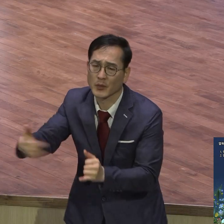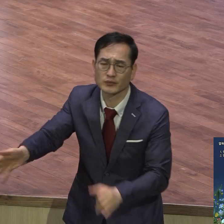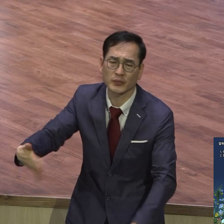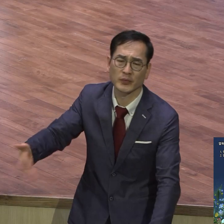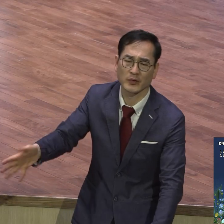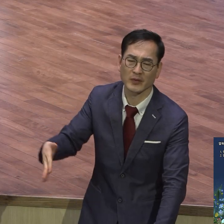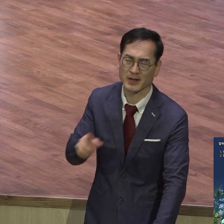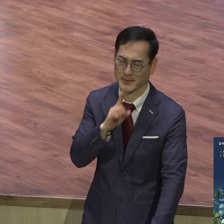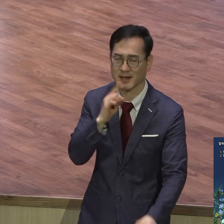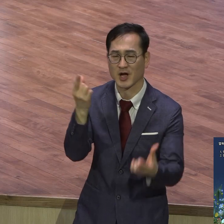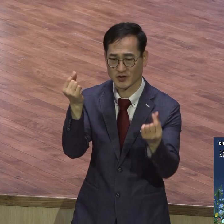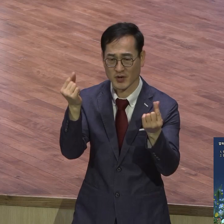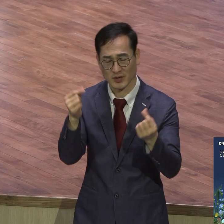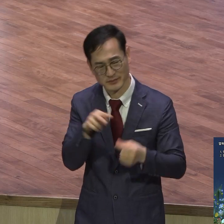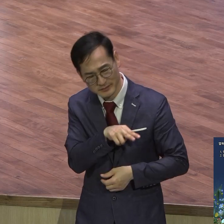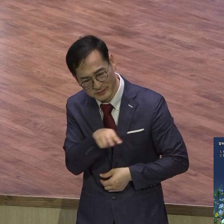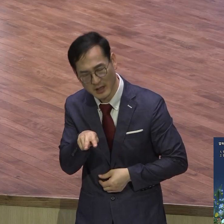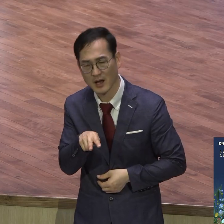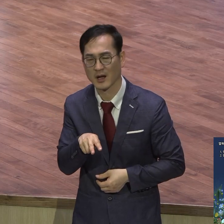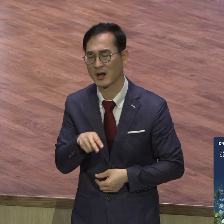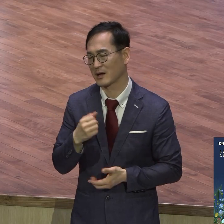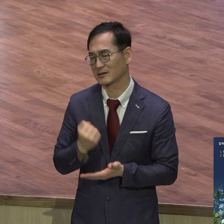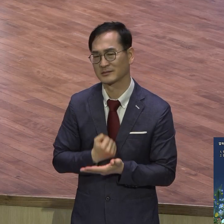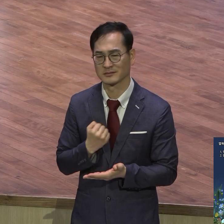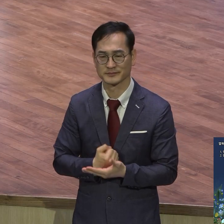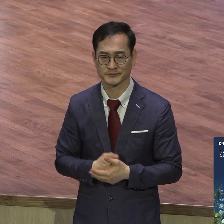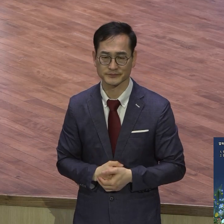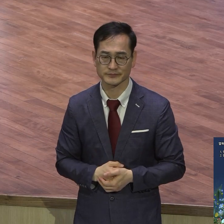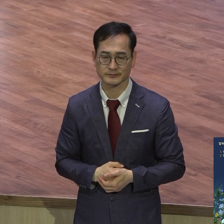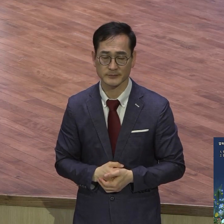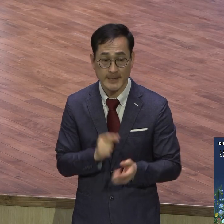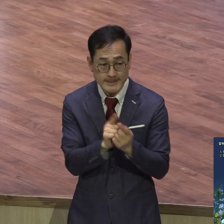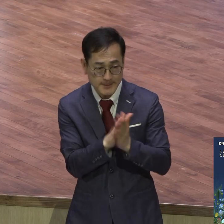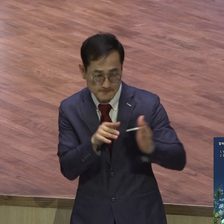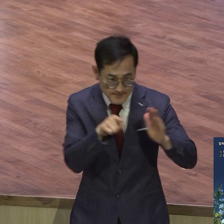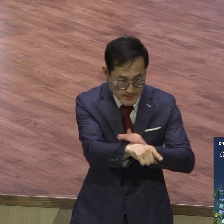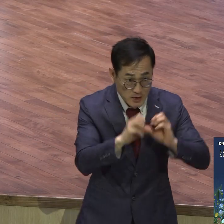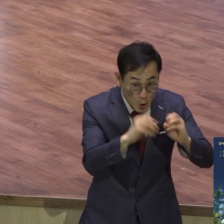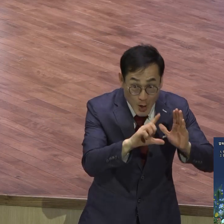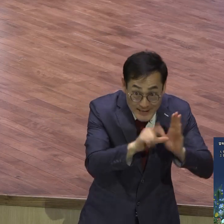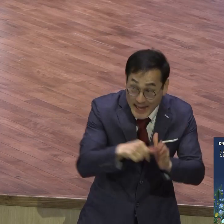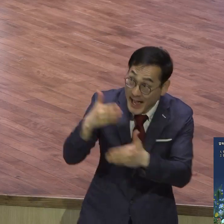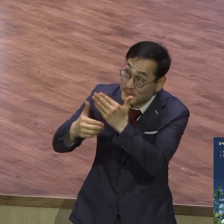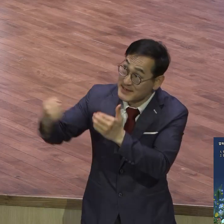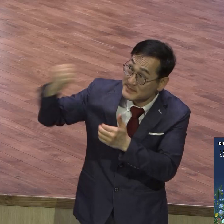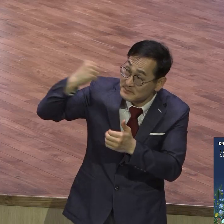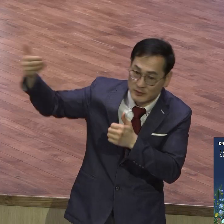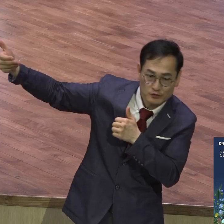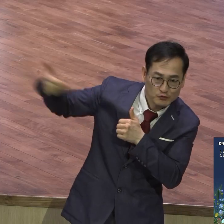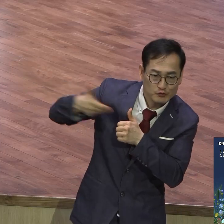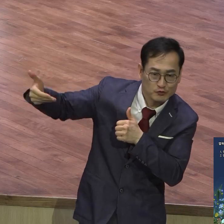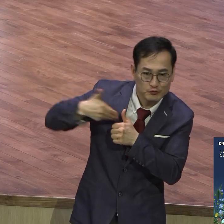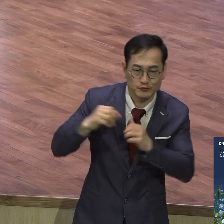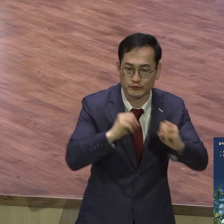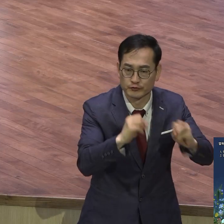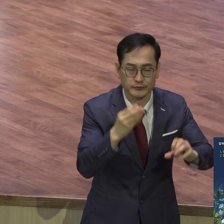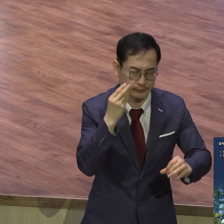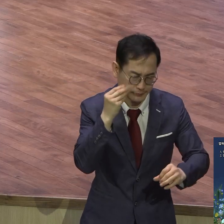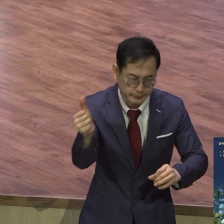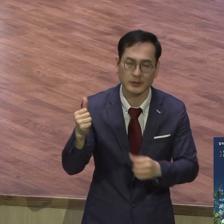그렇게 하다 보니까 하나님께서 할 힘을 주시더라 영계성들 여러분 강단통에